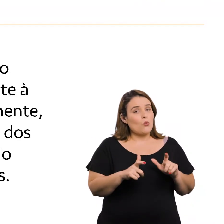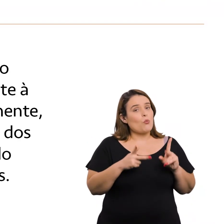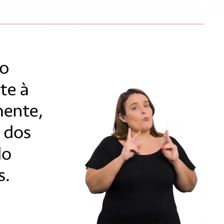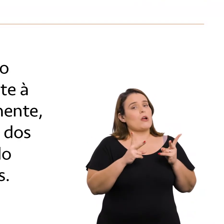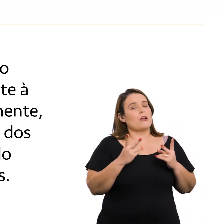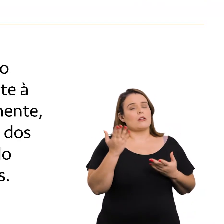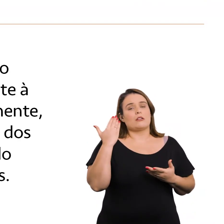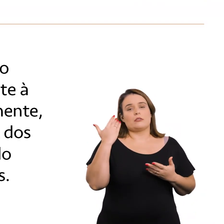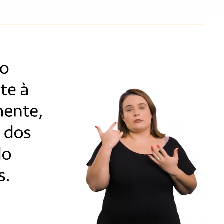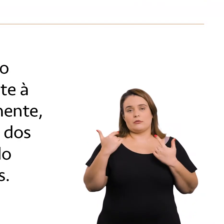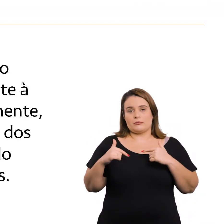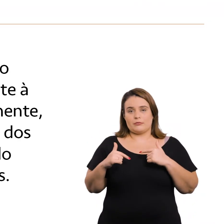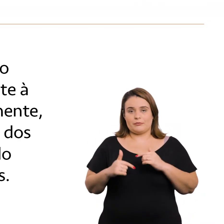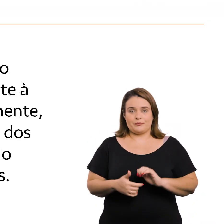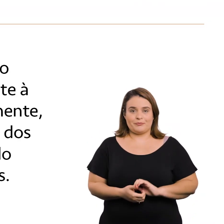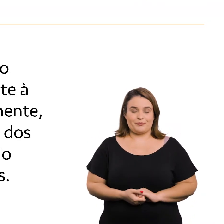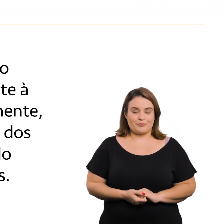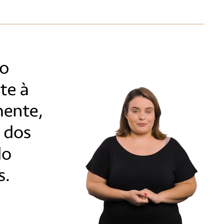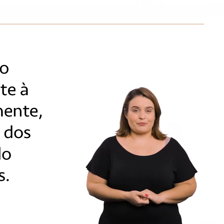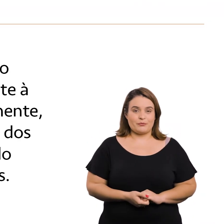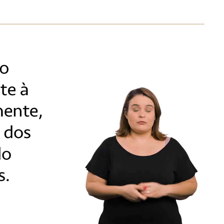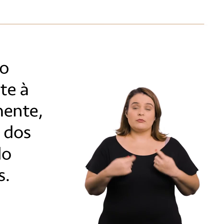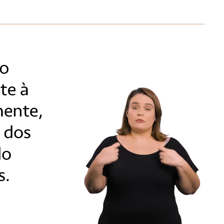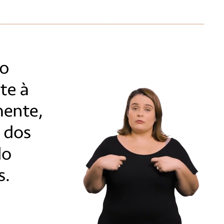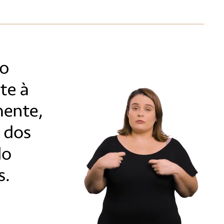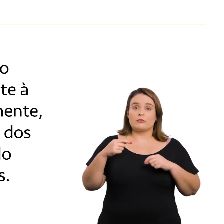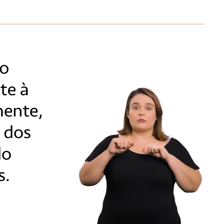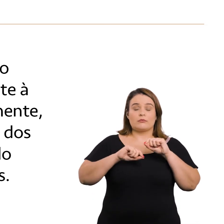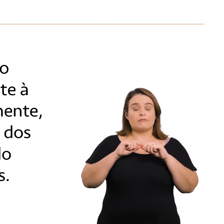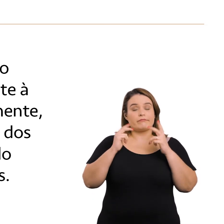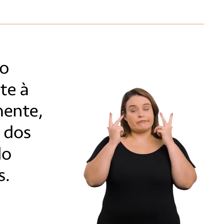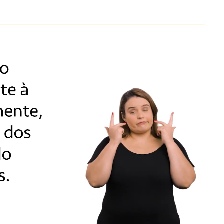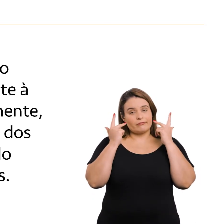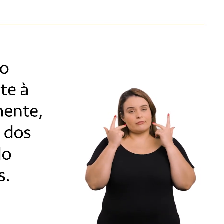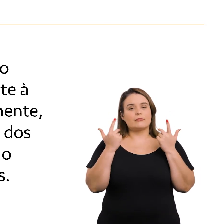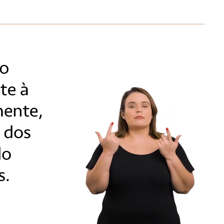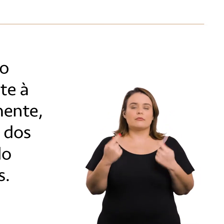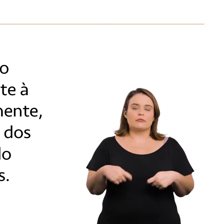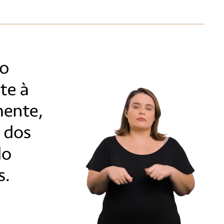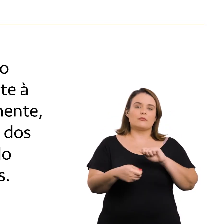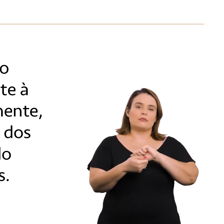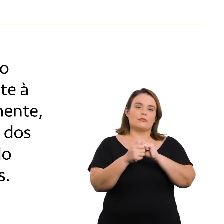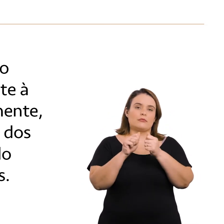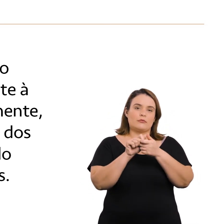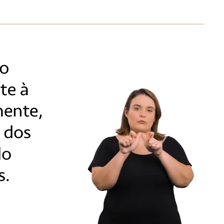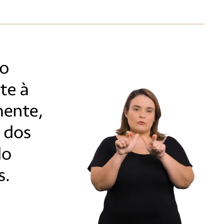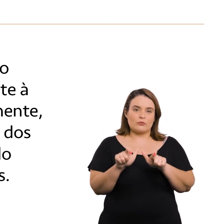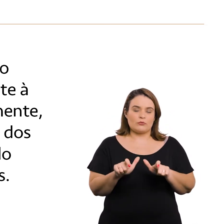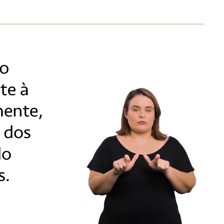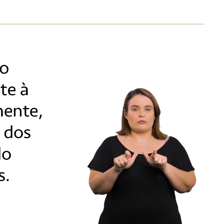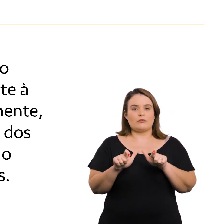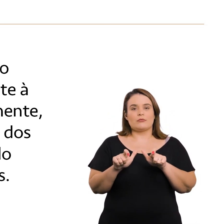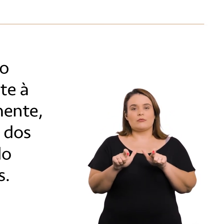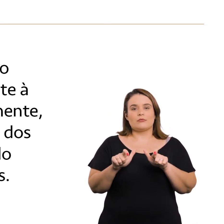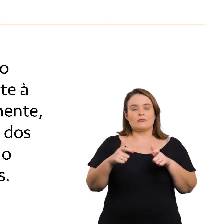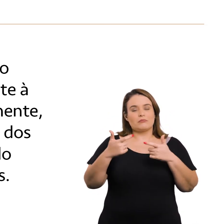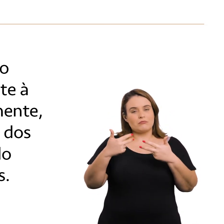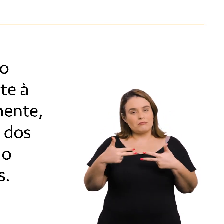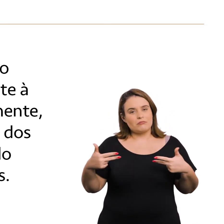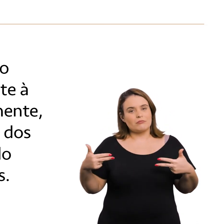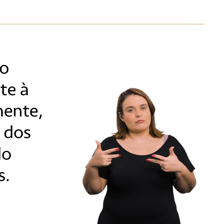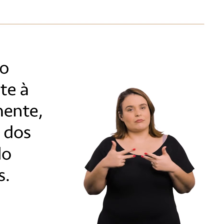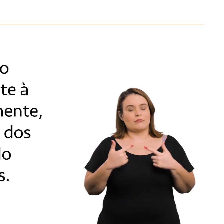posto de trabalho em que atuava anteriormente à lesão, exigindo-se, naturalmente, adequação do espaço físico,